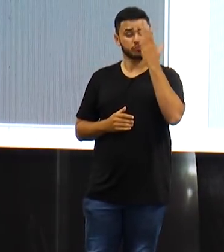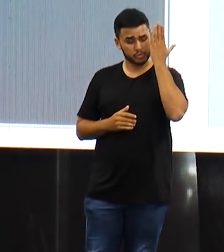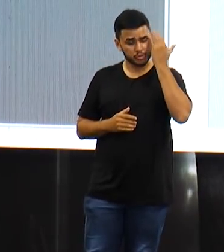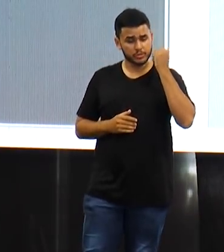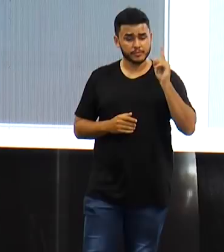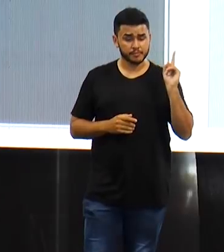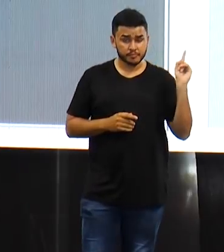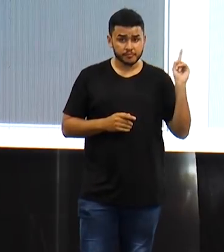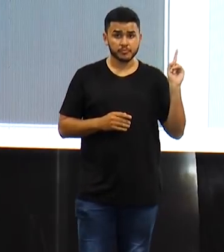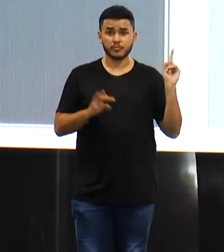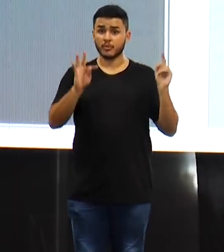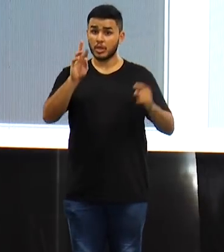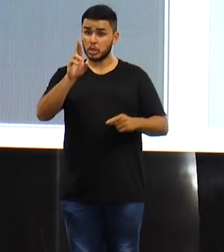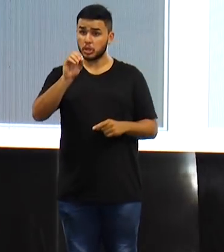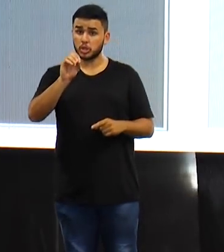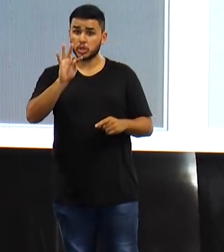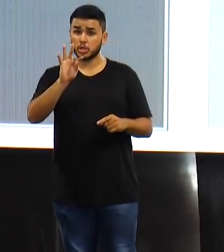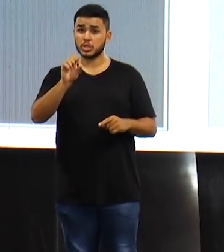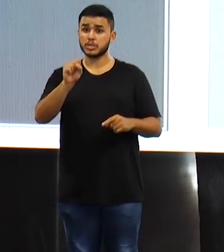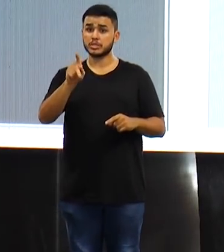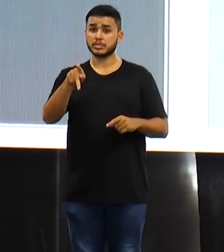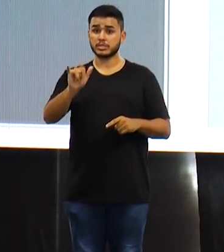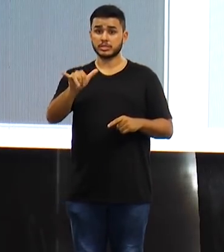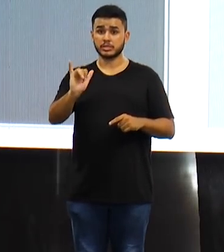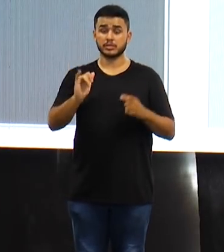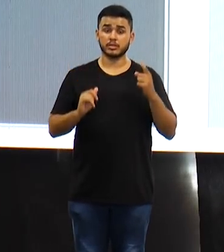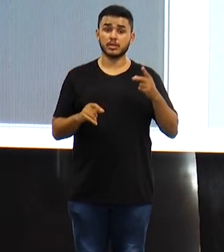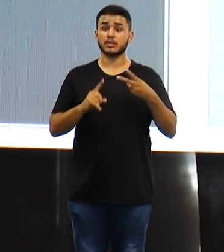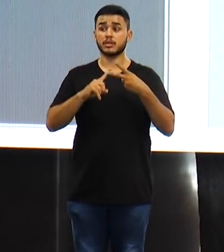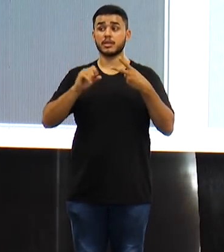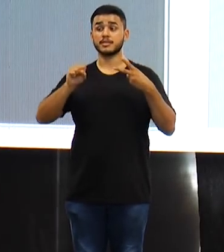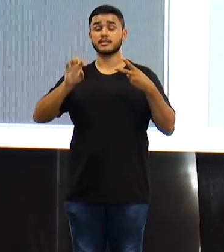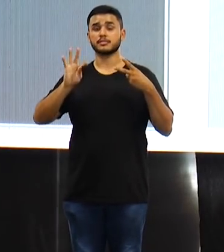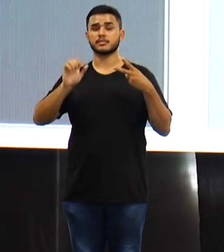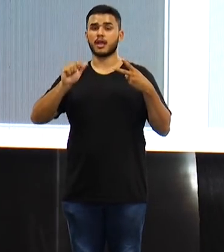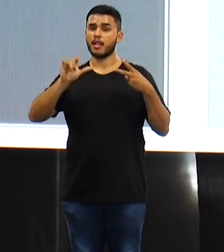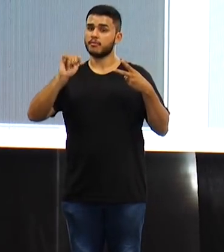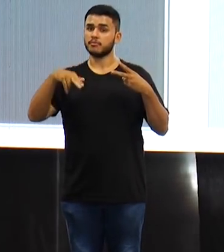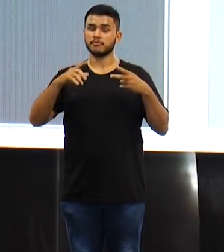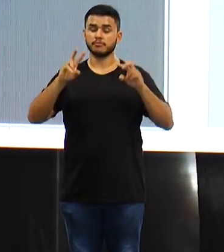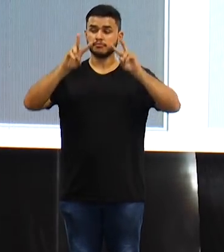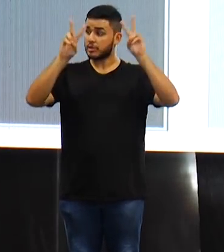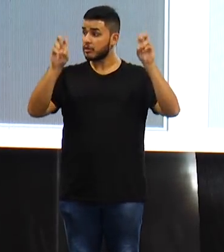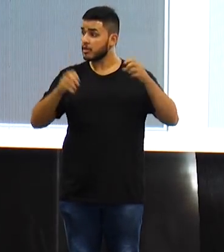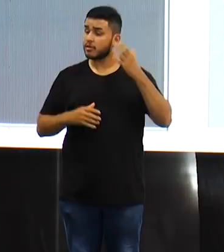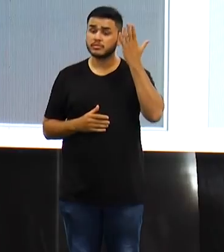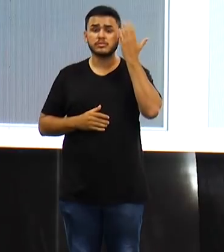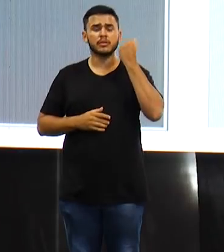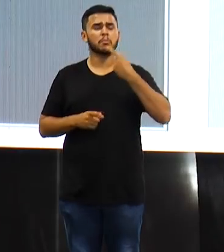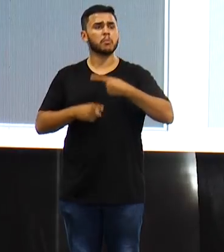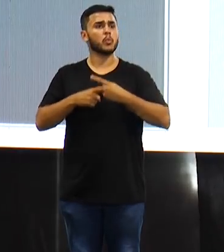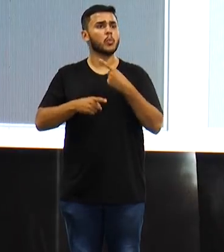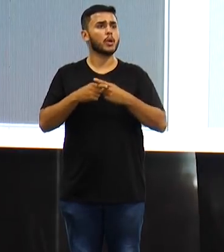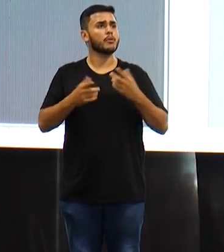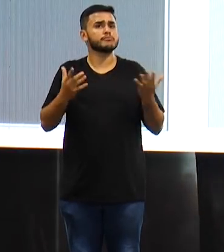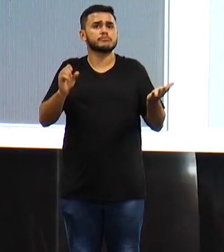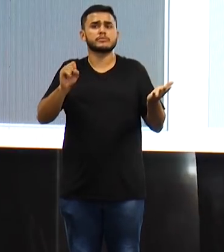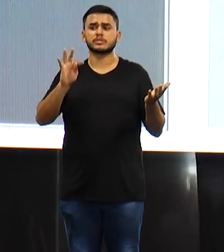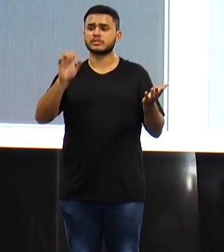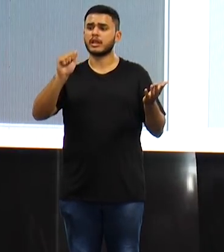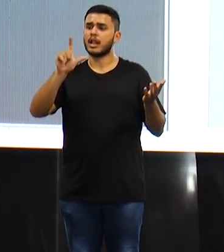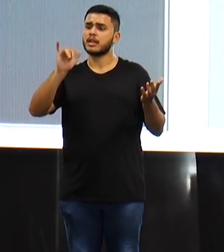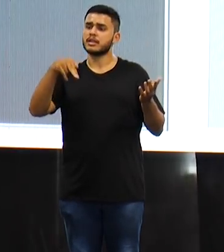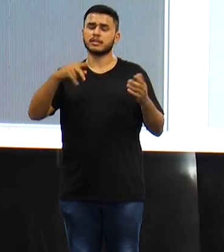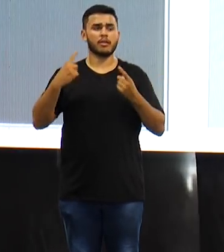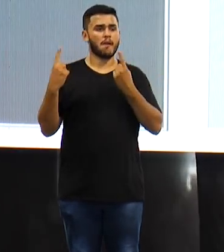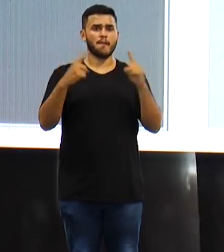de Leon Trotsky e a questão de Joseph Stalin, Professor, por que Stalin perseguiria Leon Trotsky?